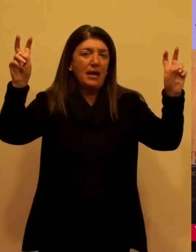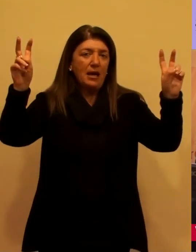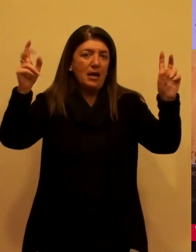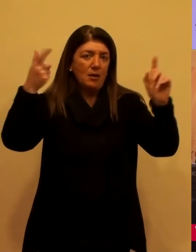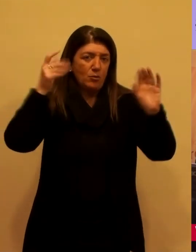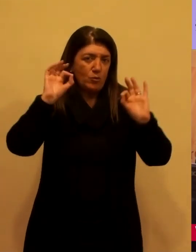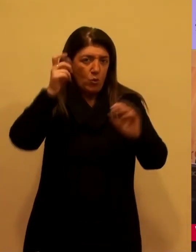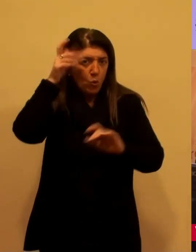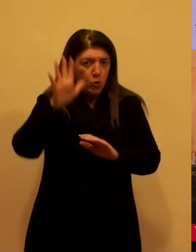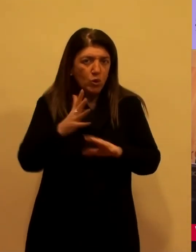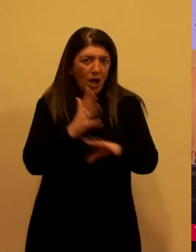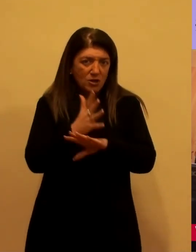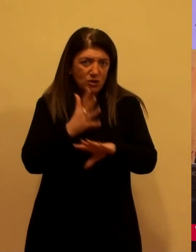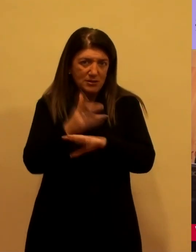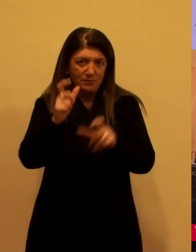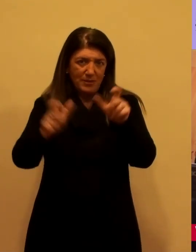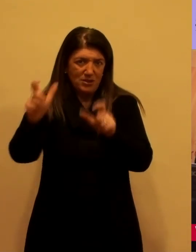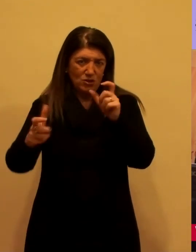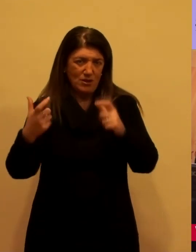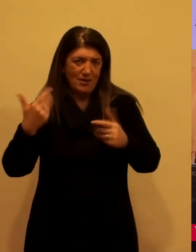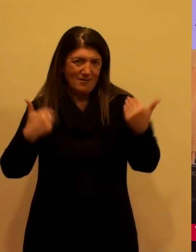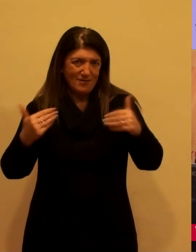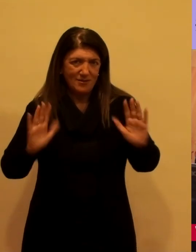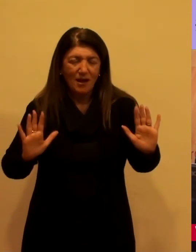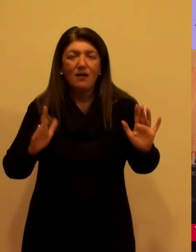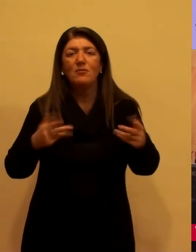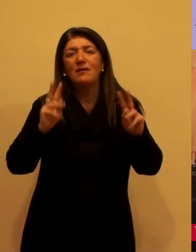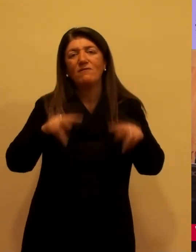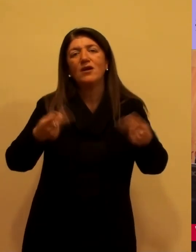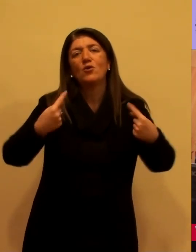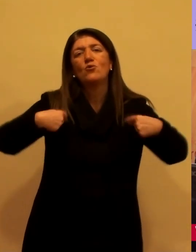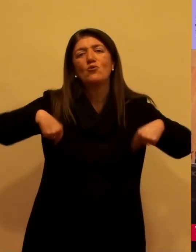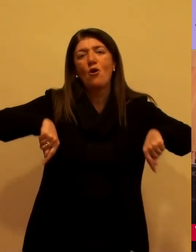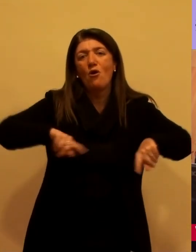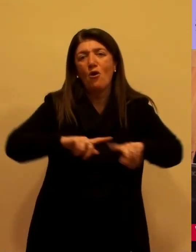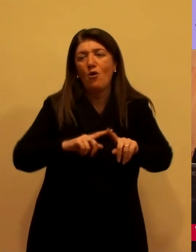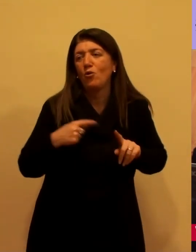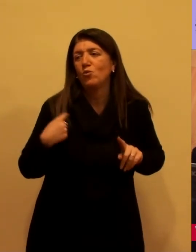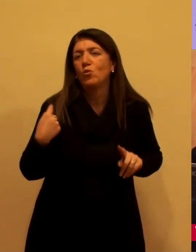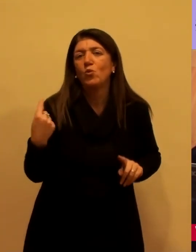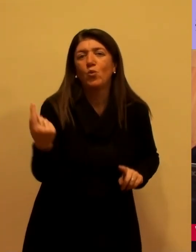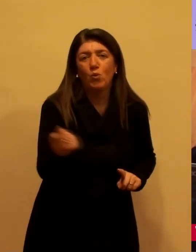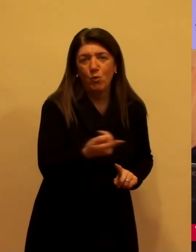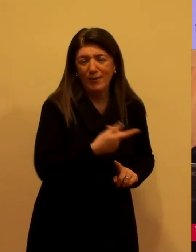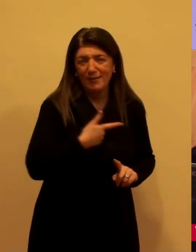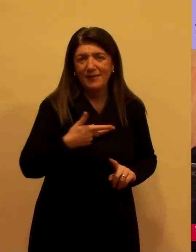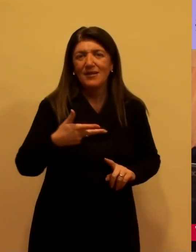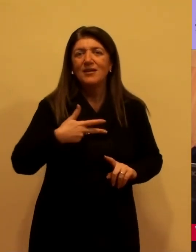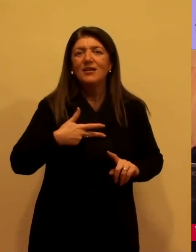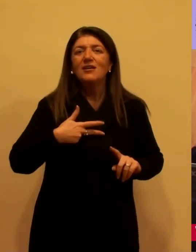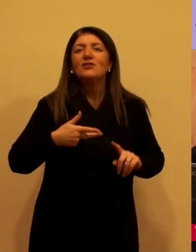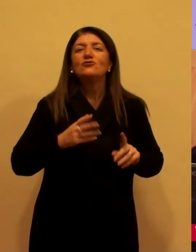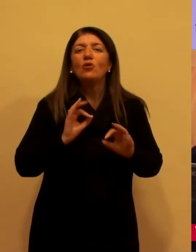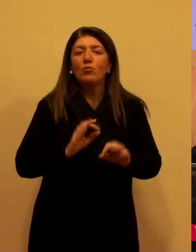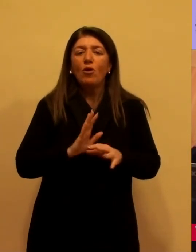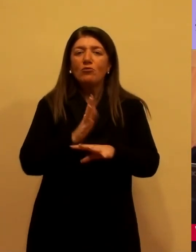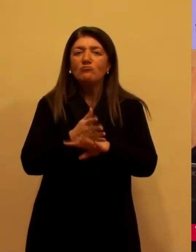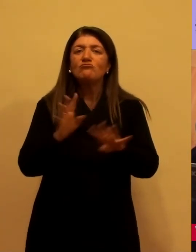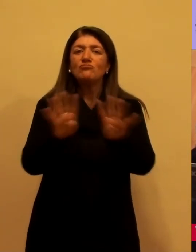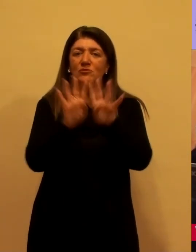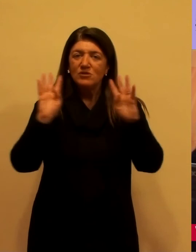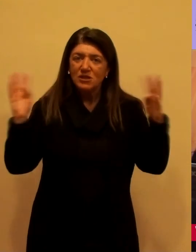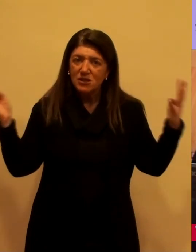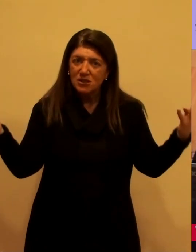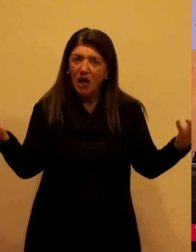persone disabili, noi tutte siamo parte di un ampio progetto che si chiama Tavolo della Cultura